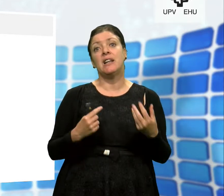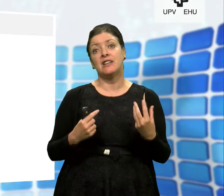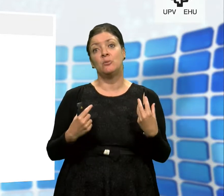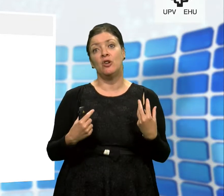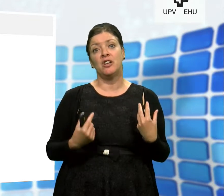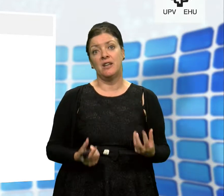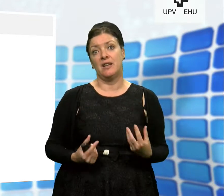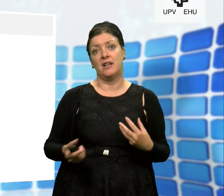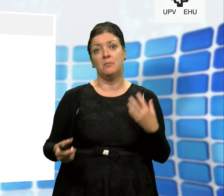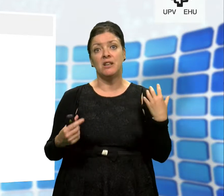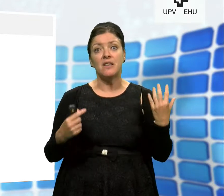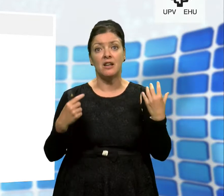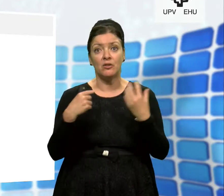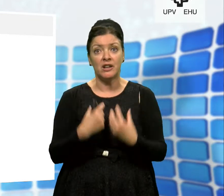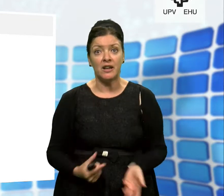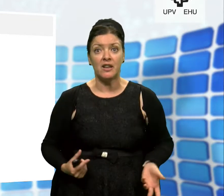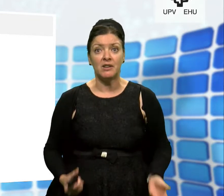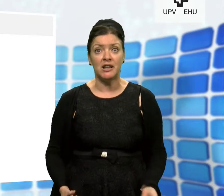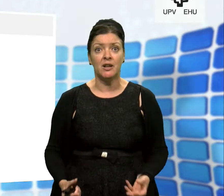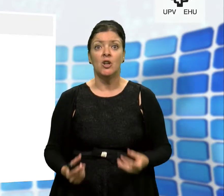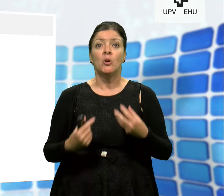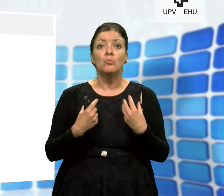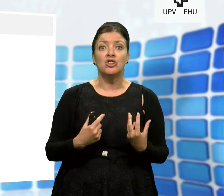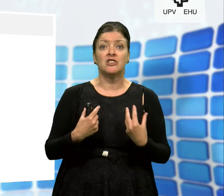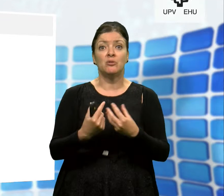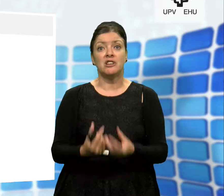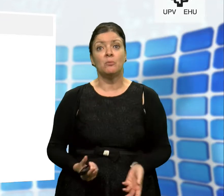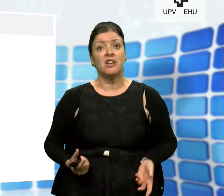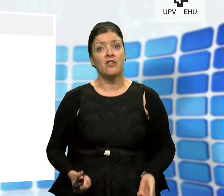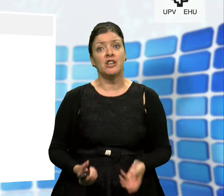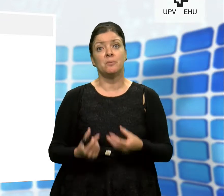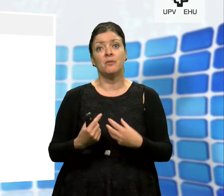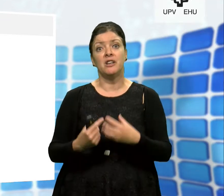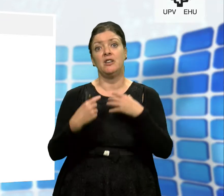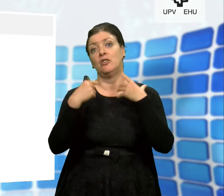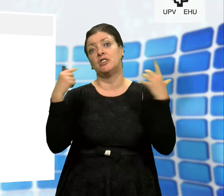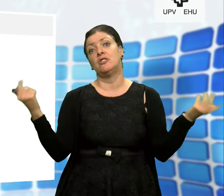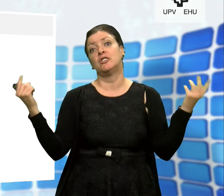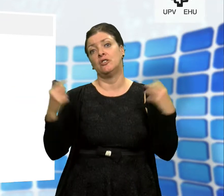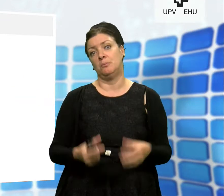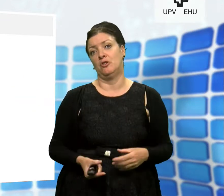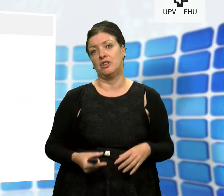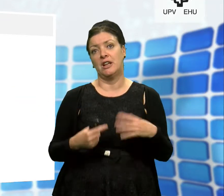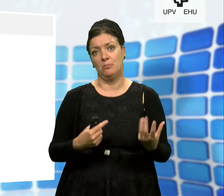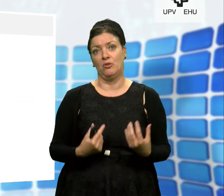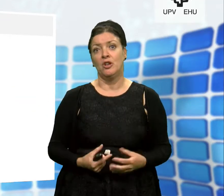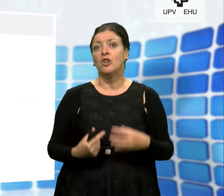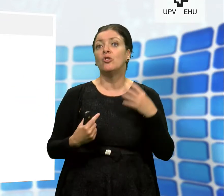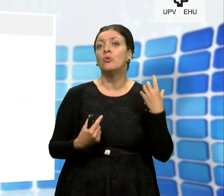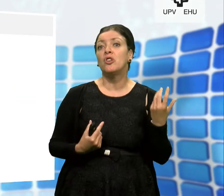su velocidad e inminencia de la contingencia vital, muchas de nuestras comunicaciones provienen de los signos y los símbolos. Ejemplo, conduciendo